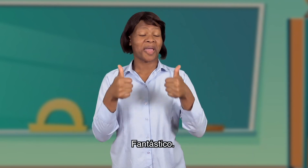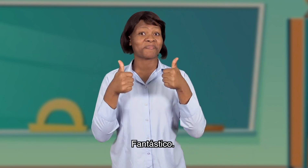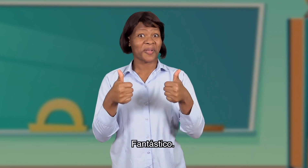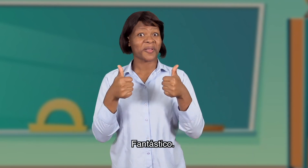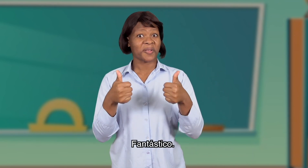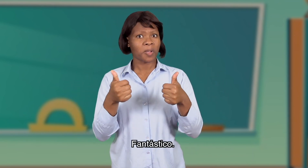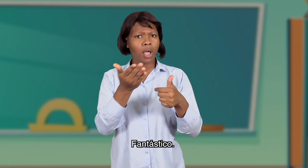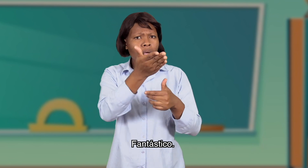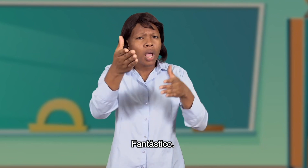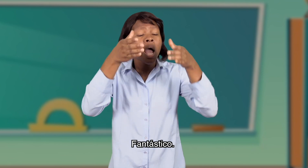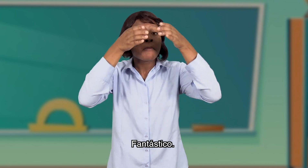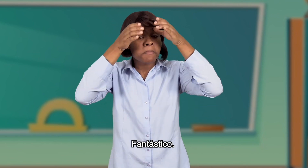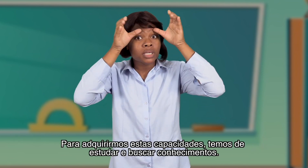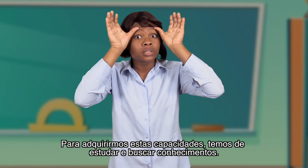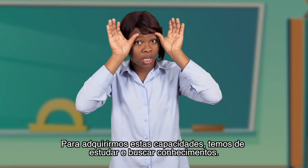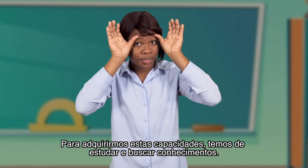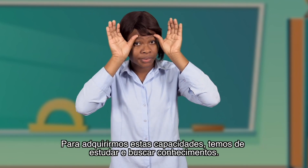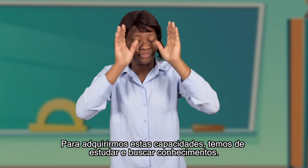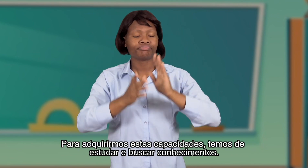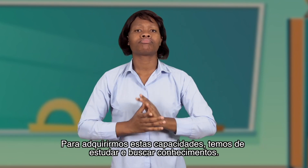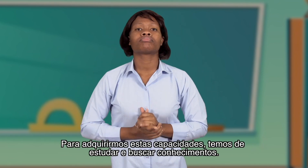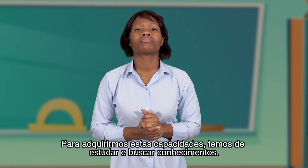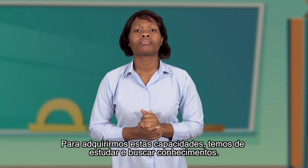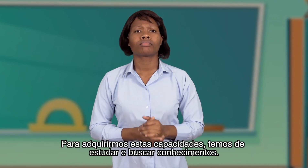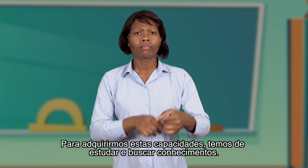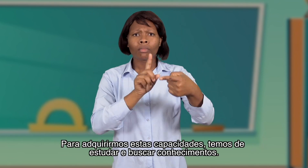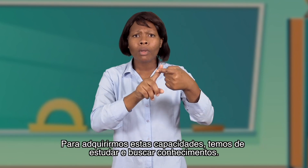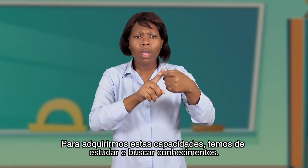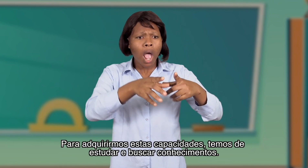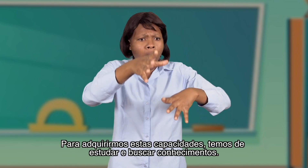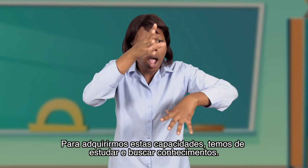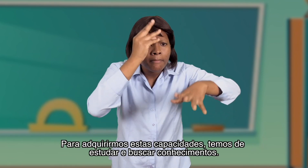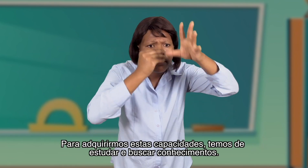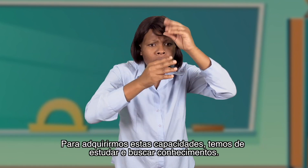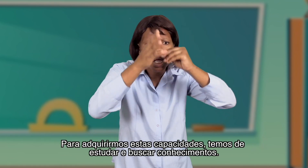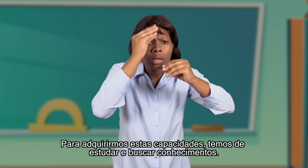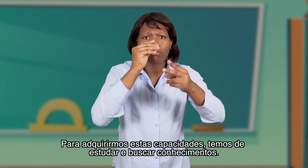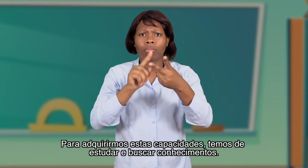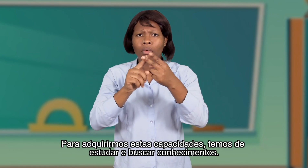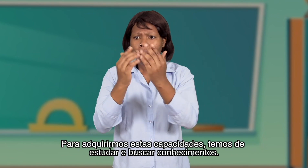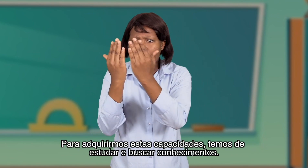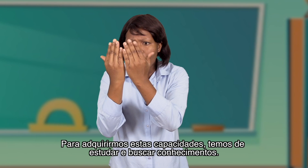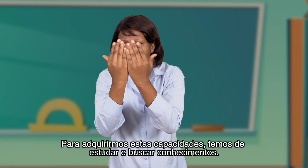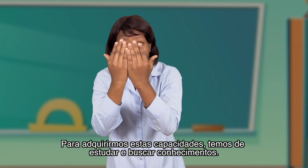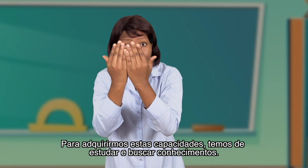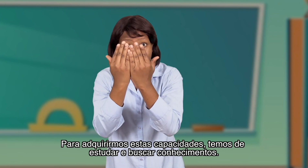Fantástico! Para adquirirmos estas capacidades temos de estudar e buscar